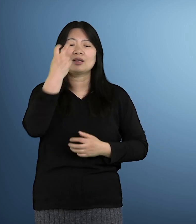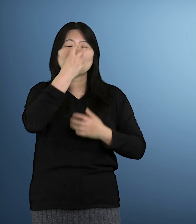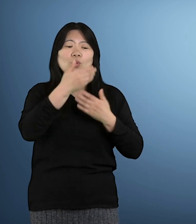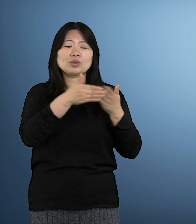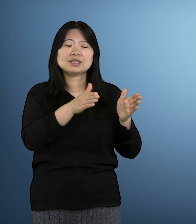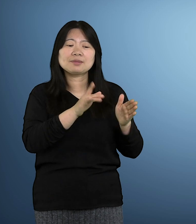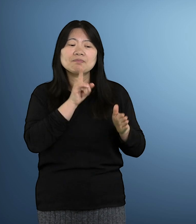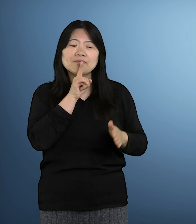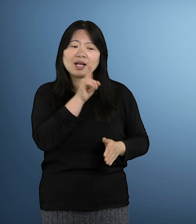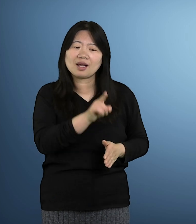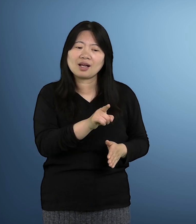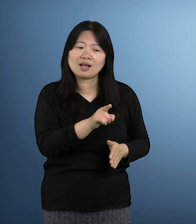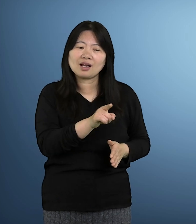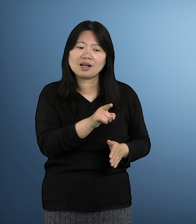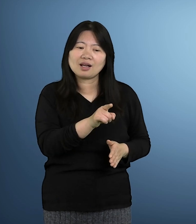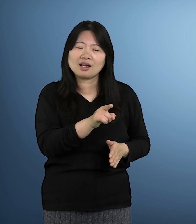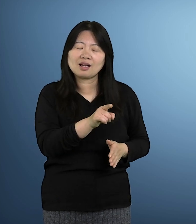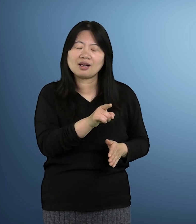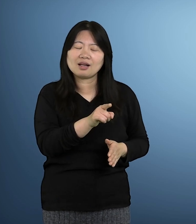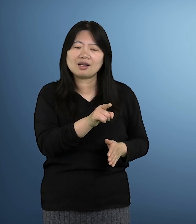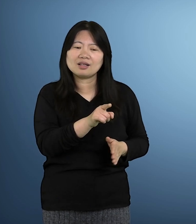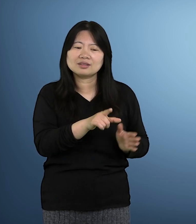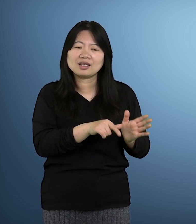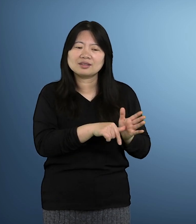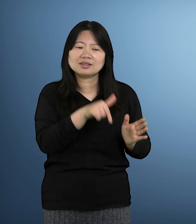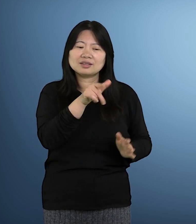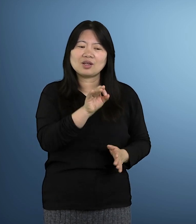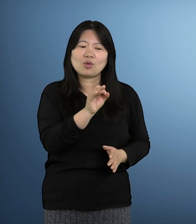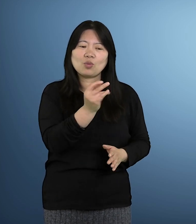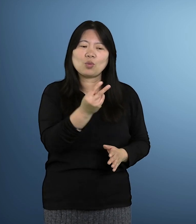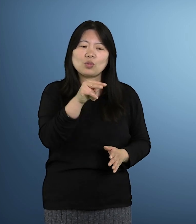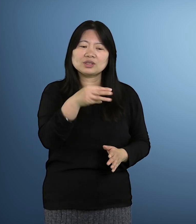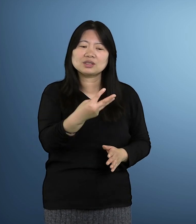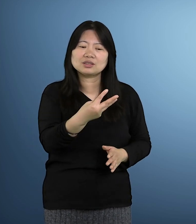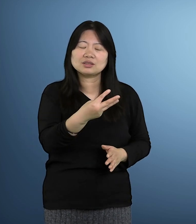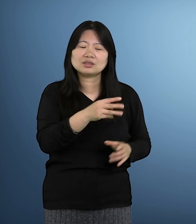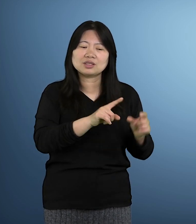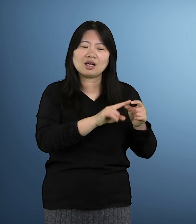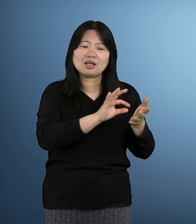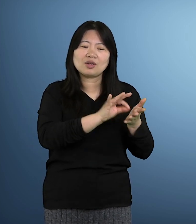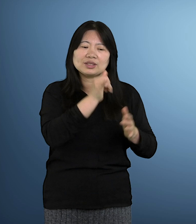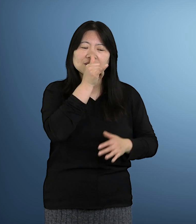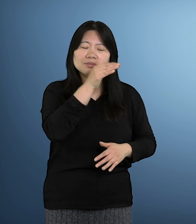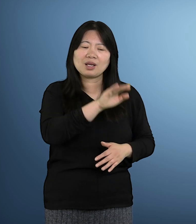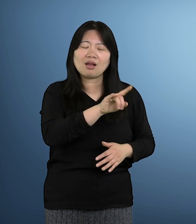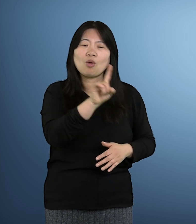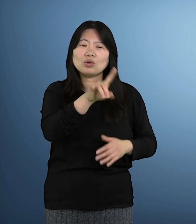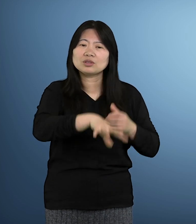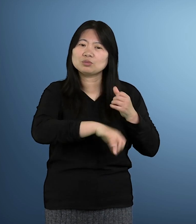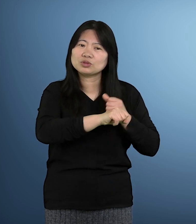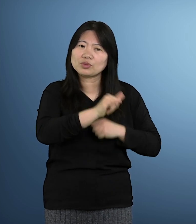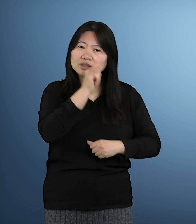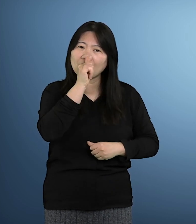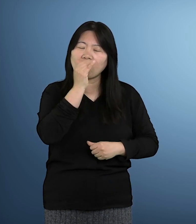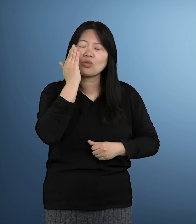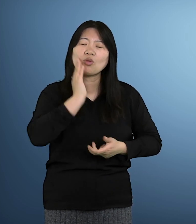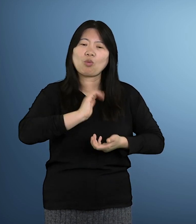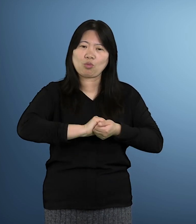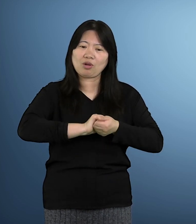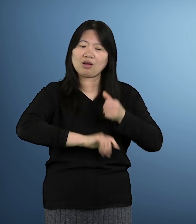경호실만을 얘기할 땐 경호실이라고 하고, 그러나 그 경호실이 어디에 부속입니까?